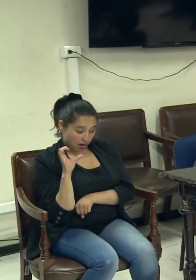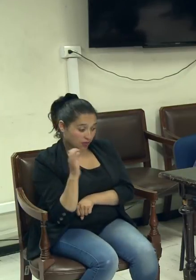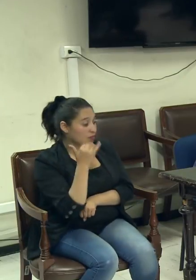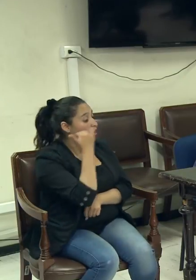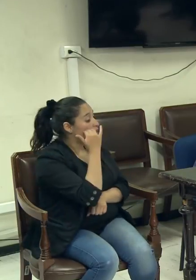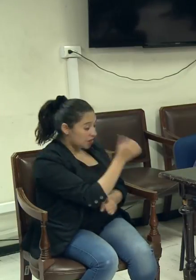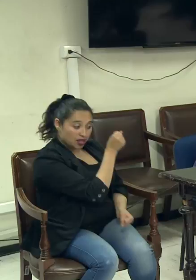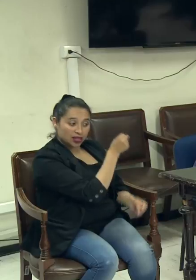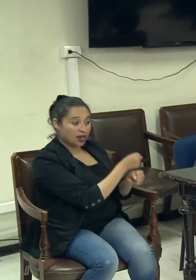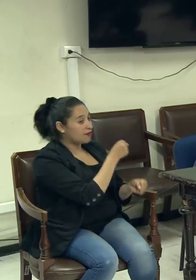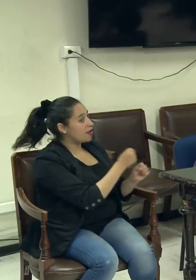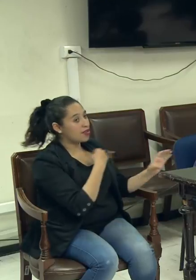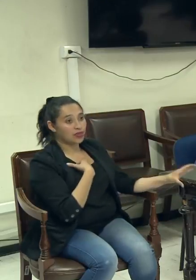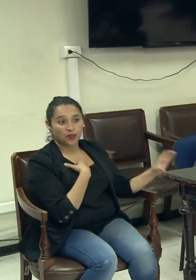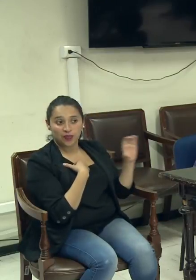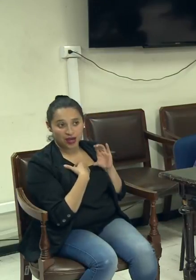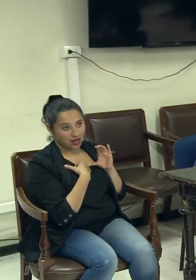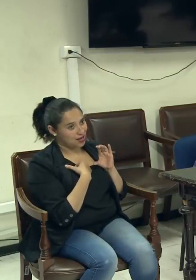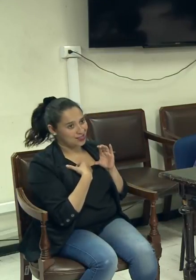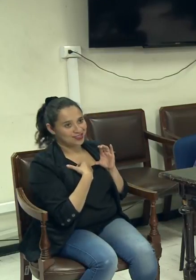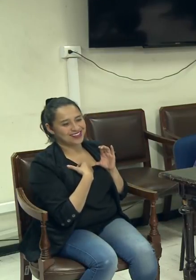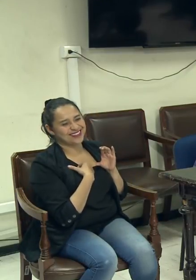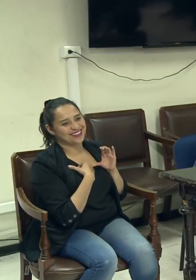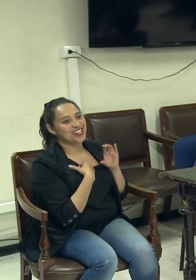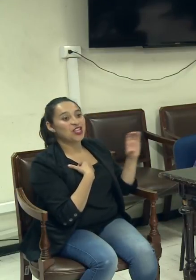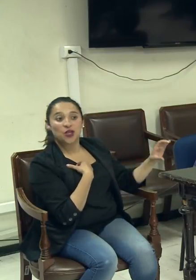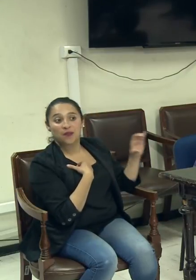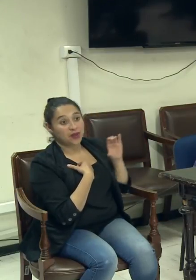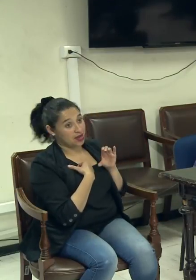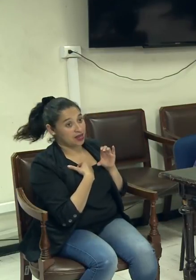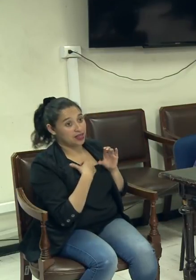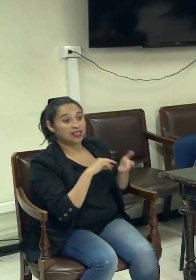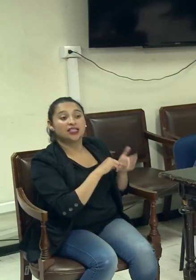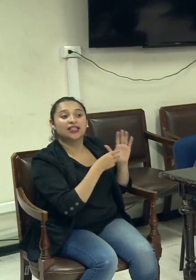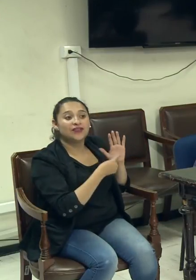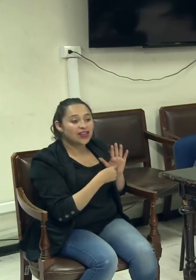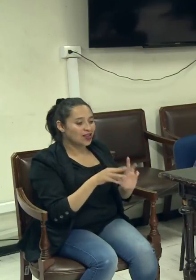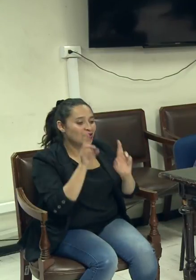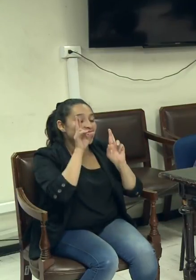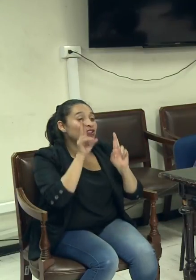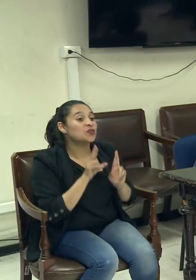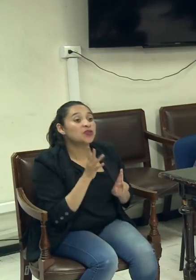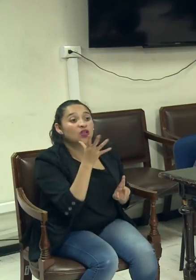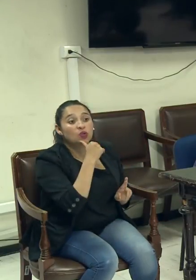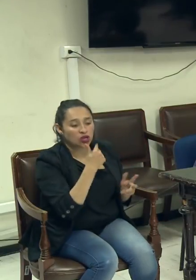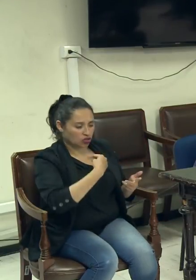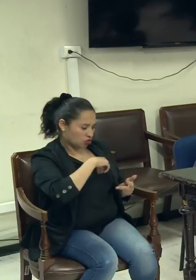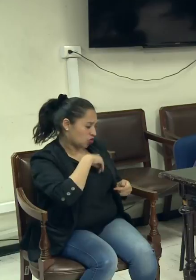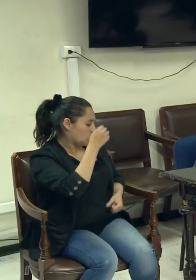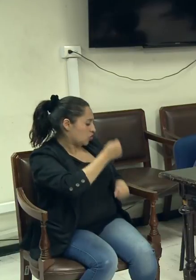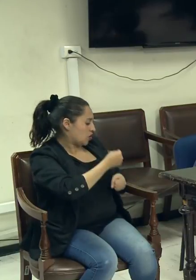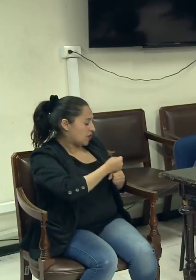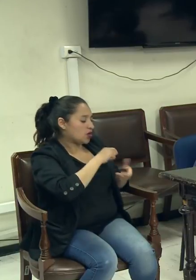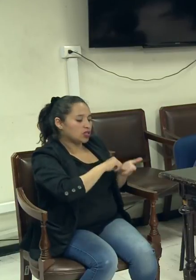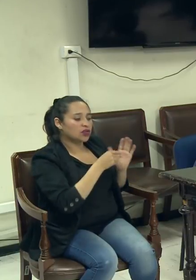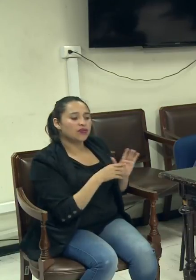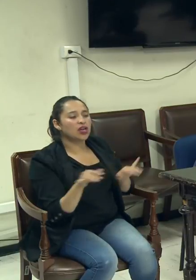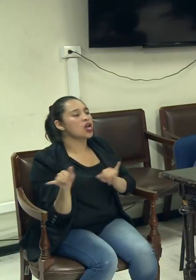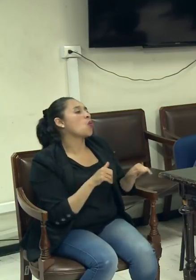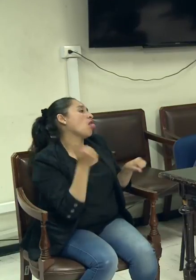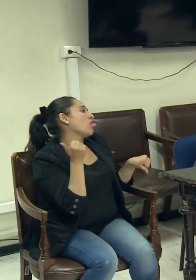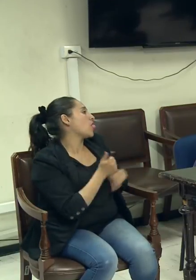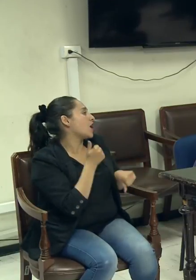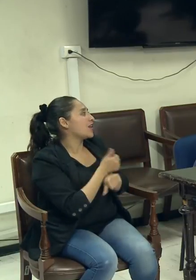Este trabajo no pagado que las mujeres hacemos sin reconocer que es trabajo, porque pensamos que es como una especie de